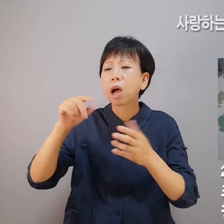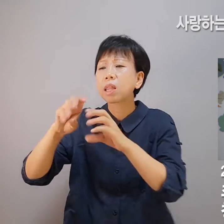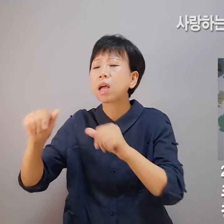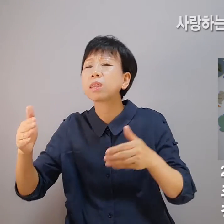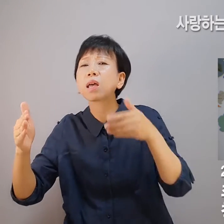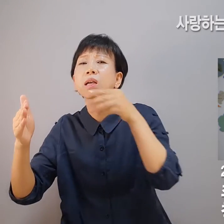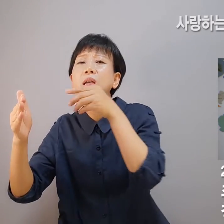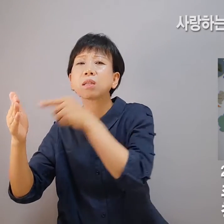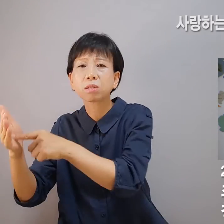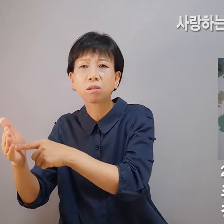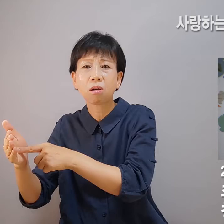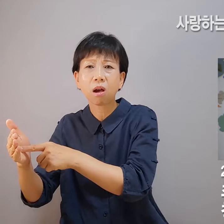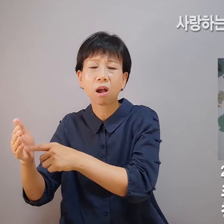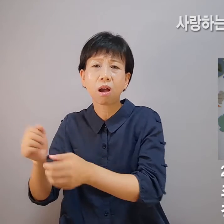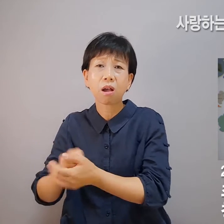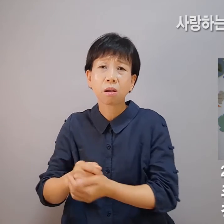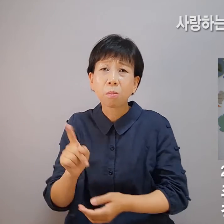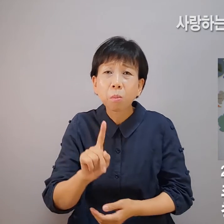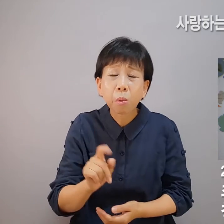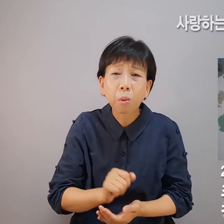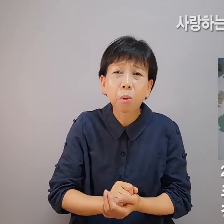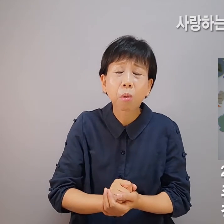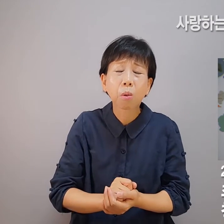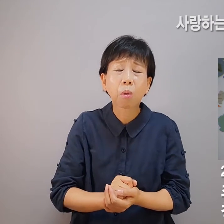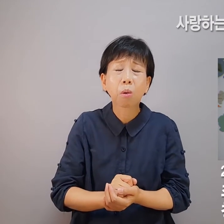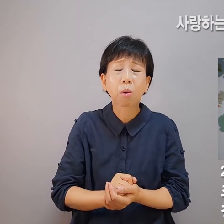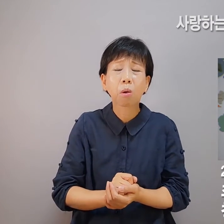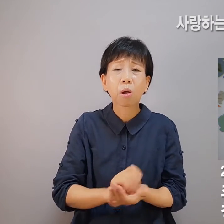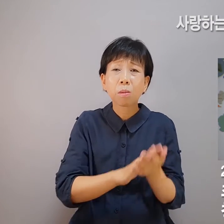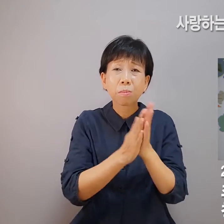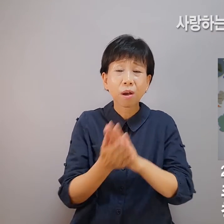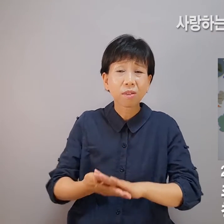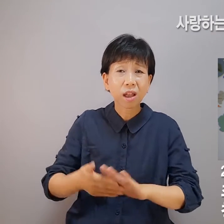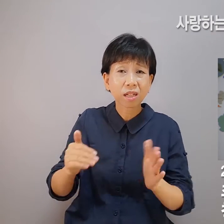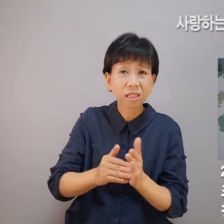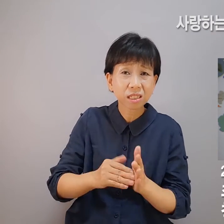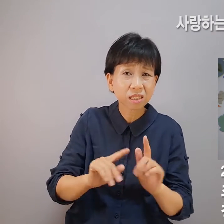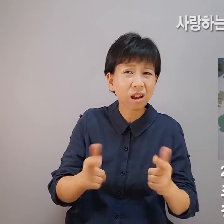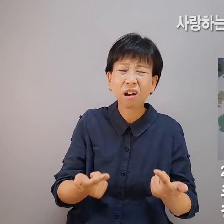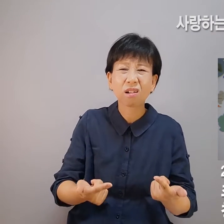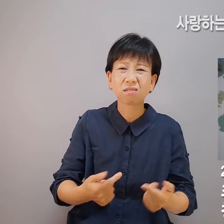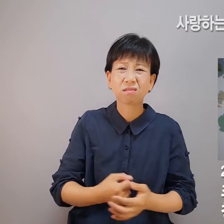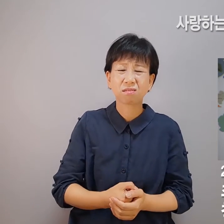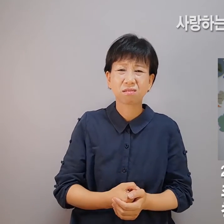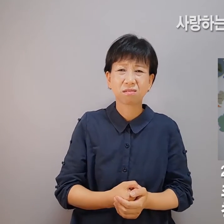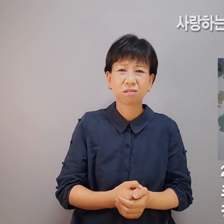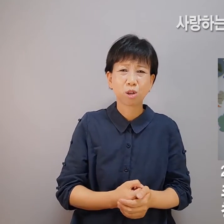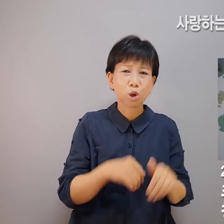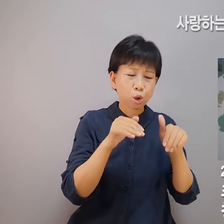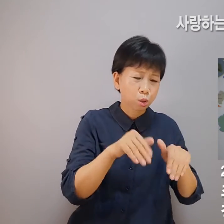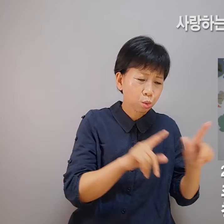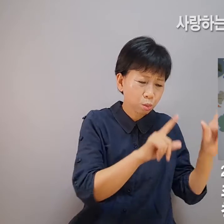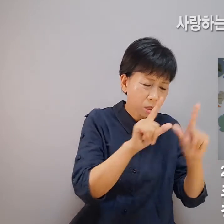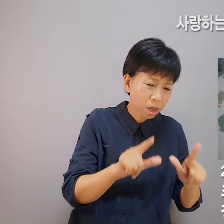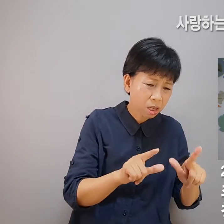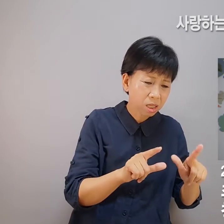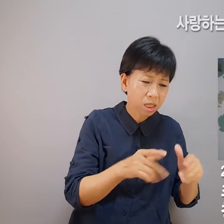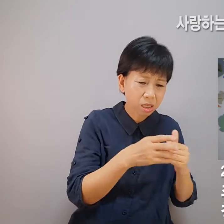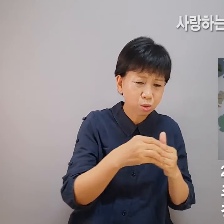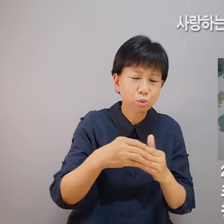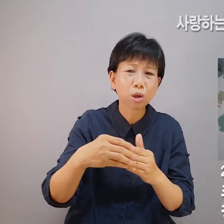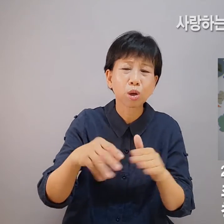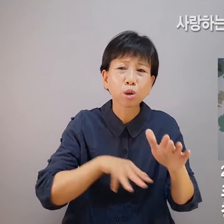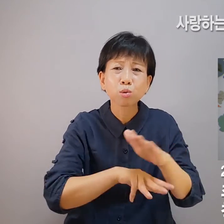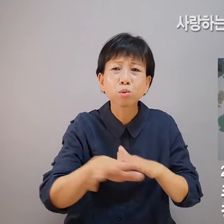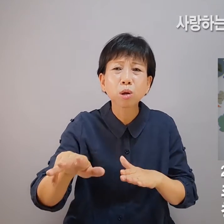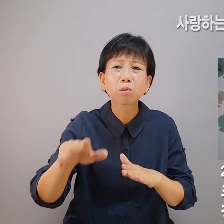이스라엘 백성들은요, 애굽 땅에서도 노예 근성으로 실패, 광야에 들어가서도 여전히 불평과 원망으로